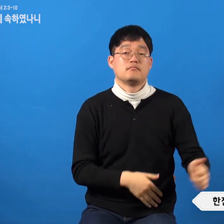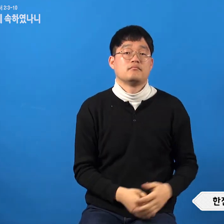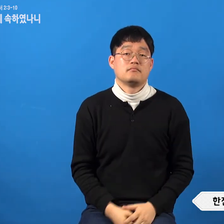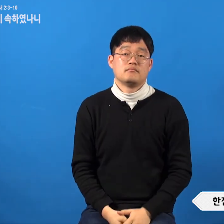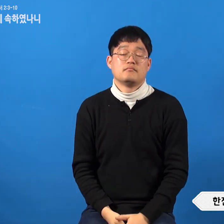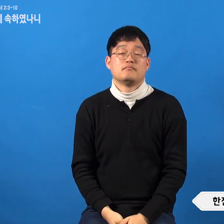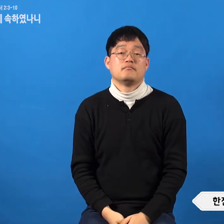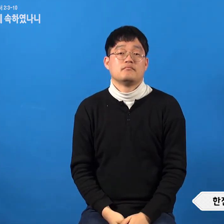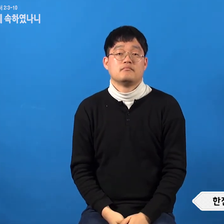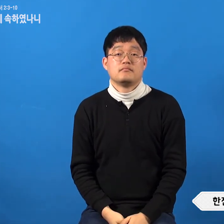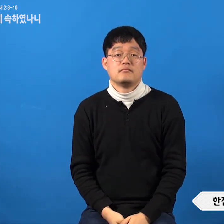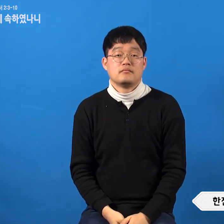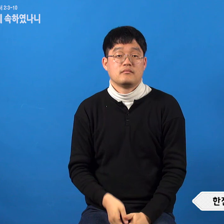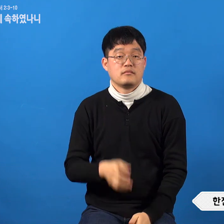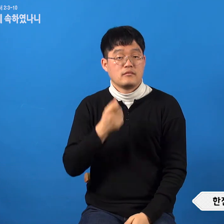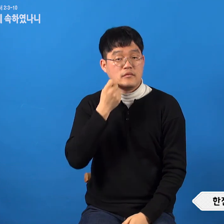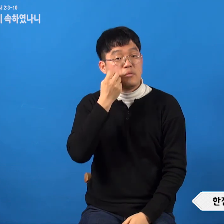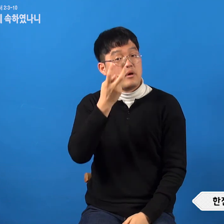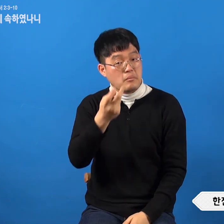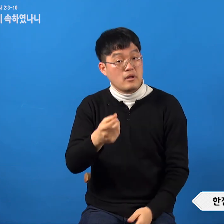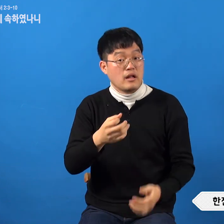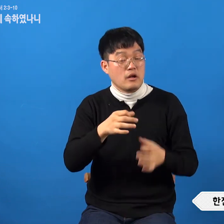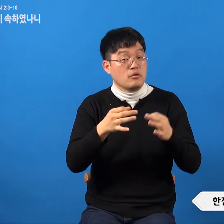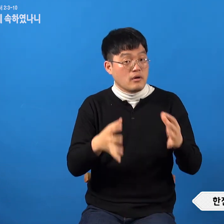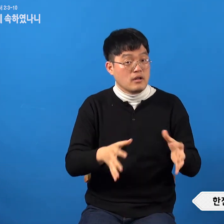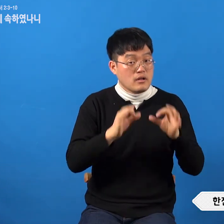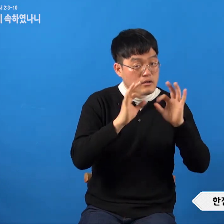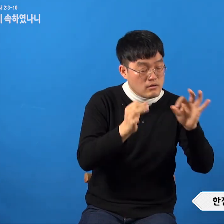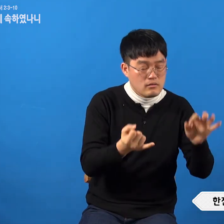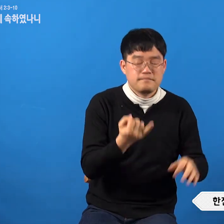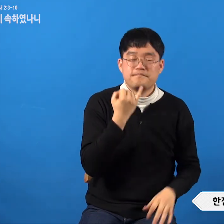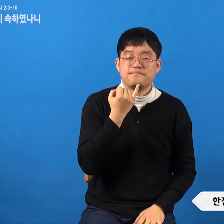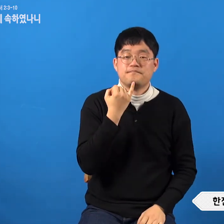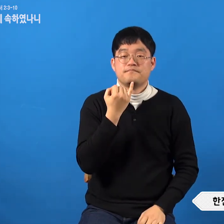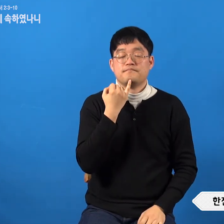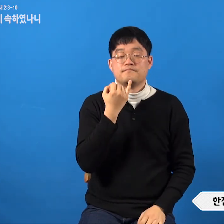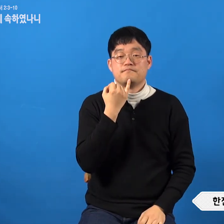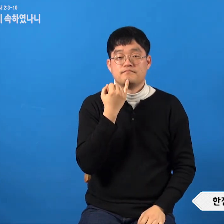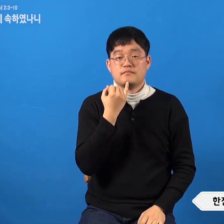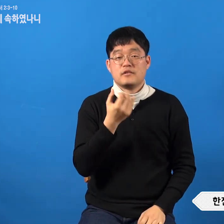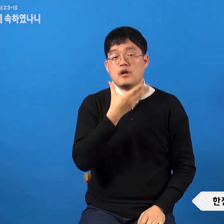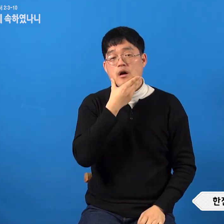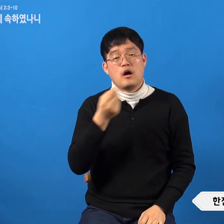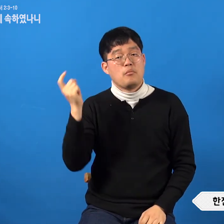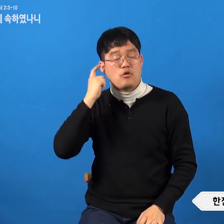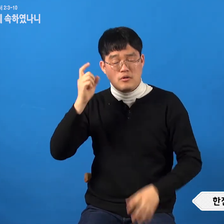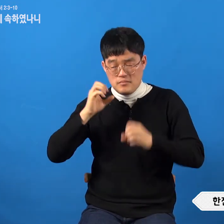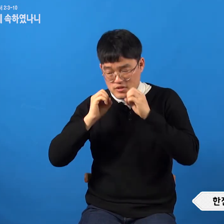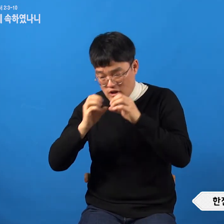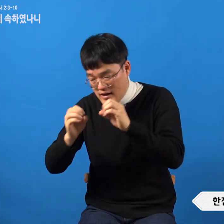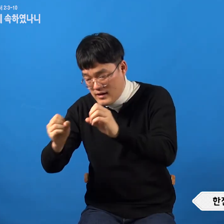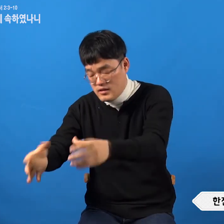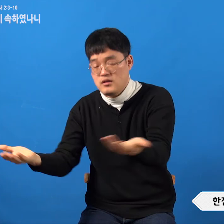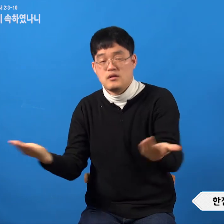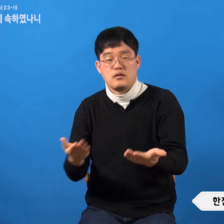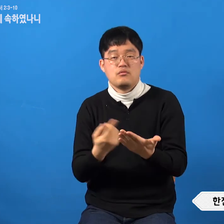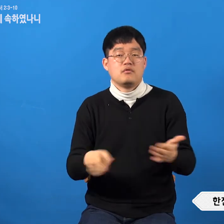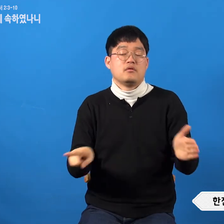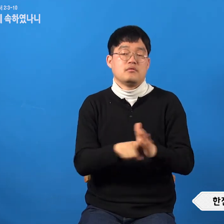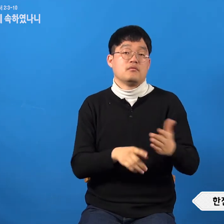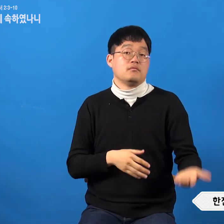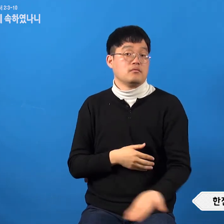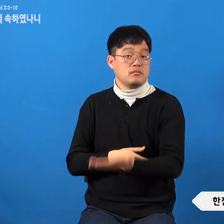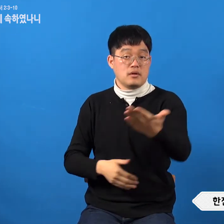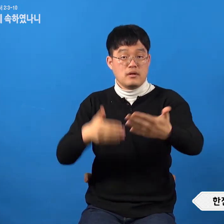그런 건 아닙니다. 그냥 몇 달 있다가 또 들어오시고 그렇게 해도 됩니다. 복음 전하는 일을 위해서 우리 남은